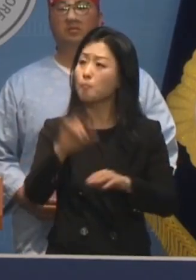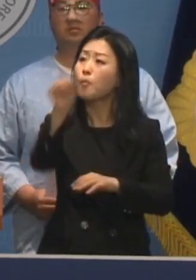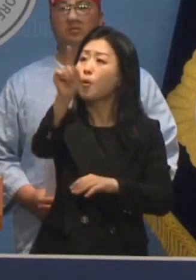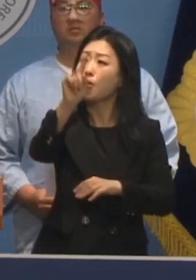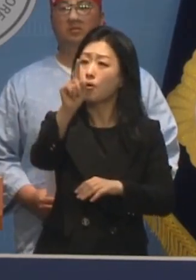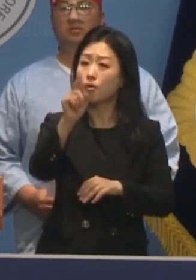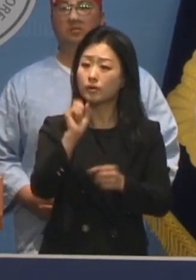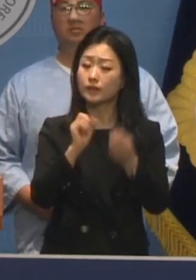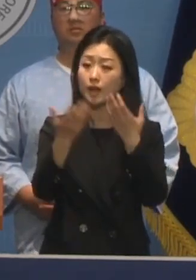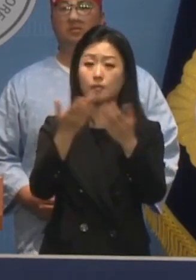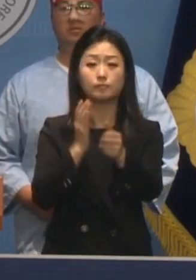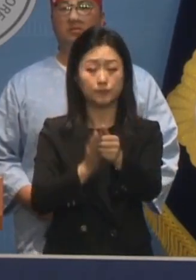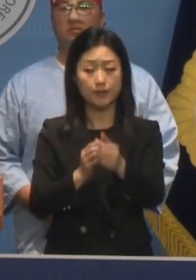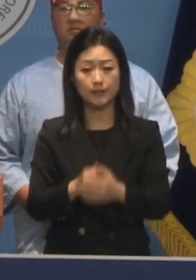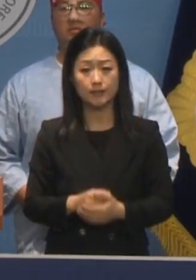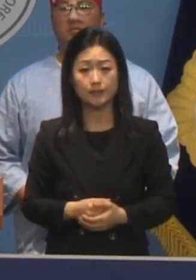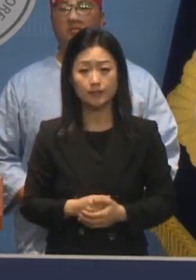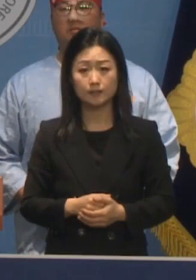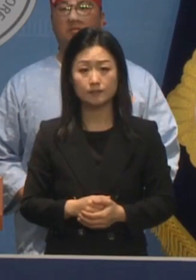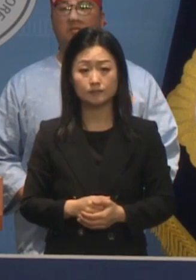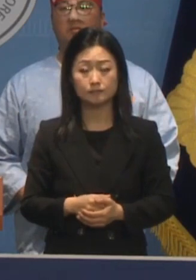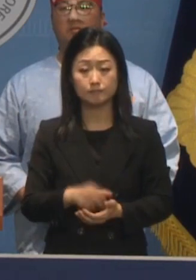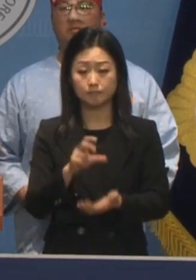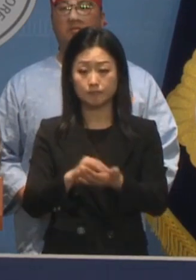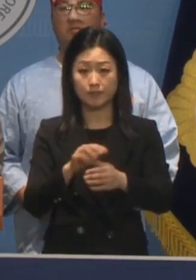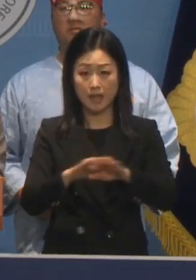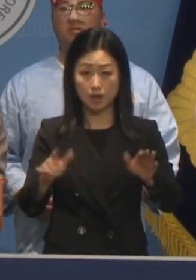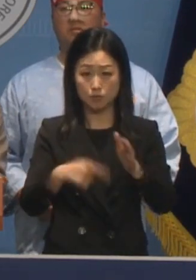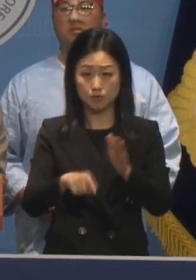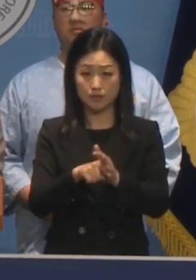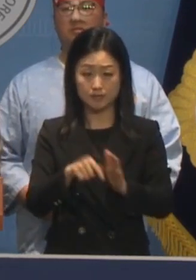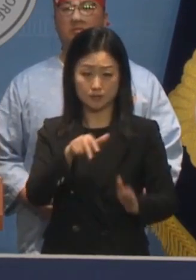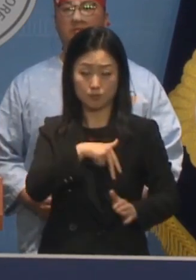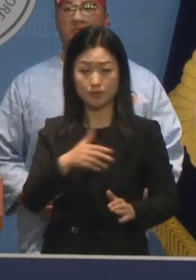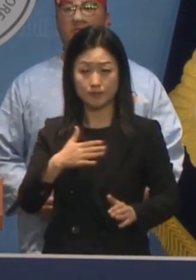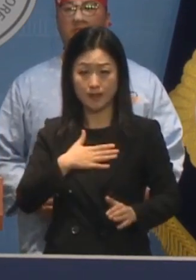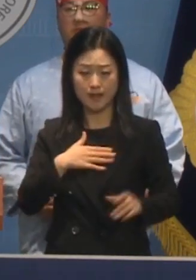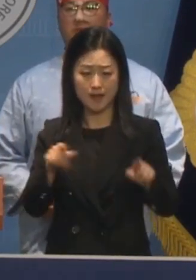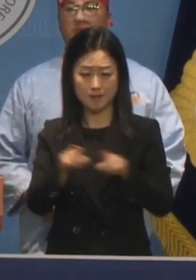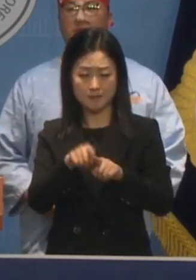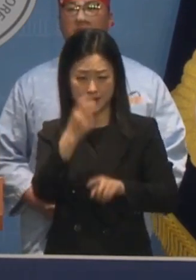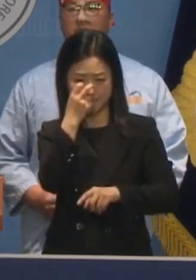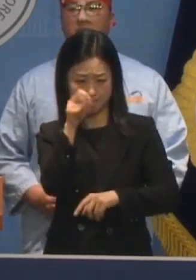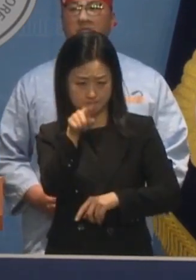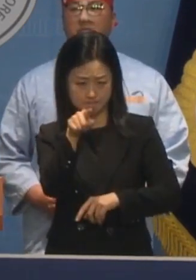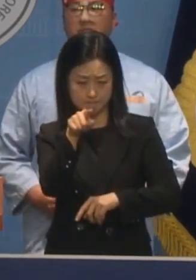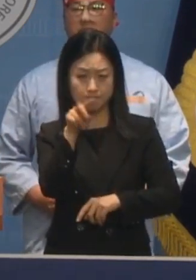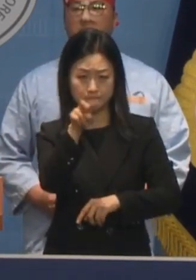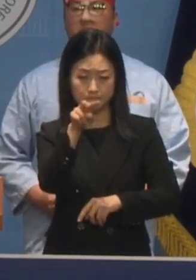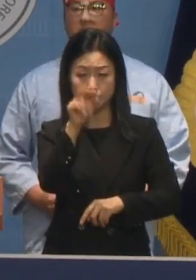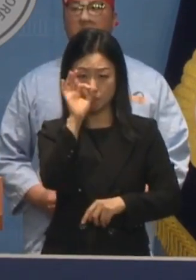대책을 내놔야 할 것입니다. 이 사태 해결에 끝까지 함께하겠습니다. 감사합니다.